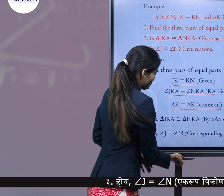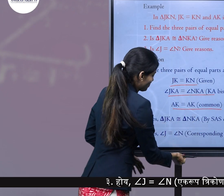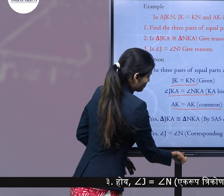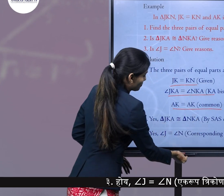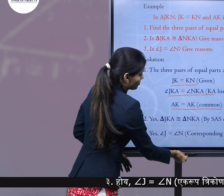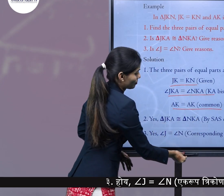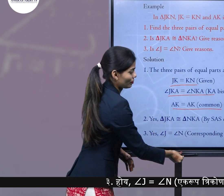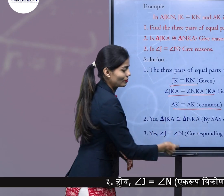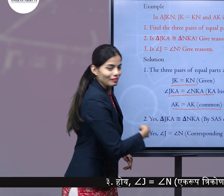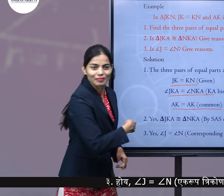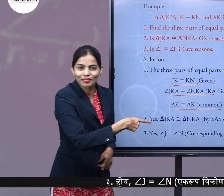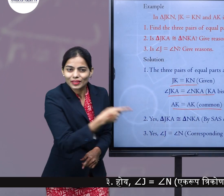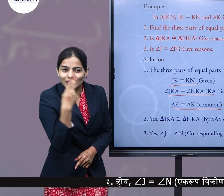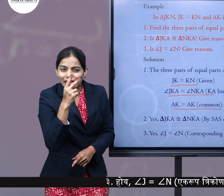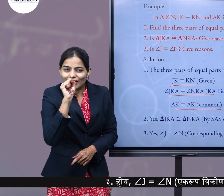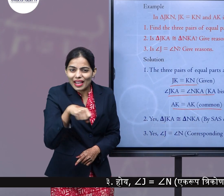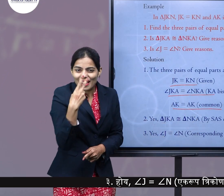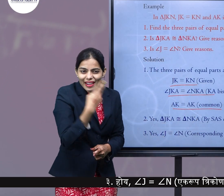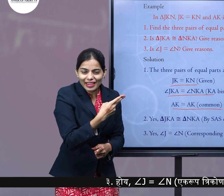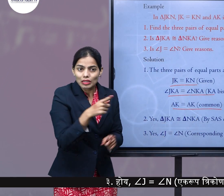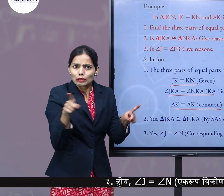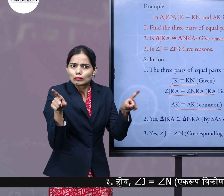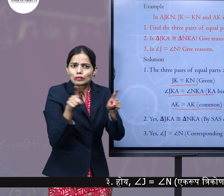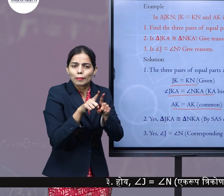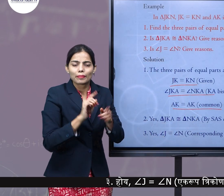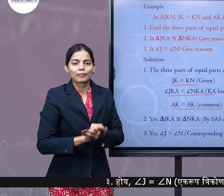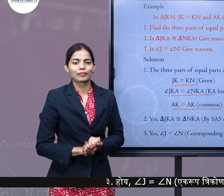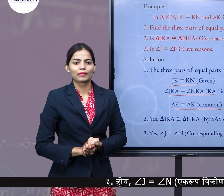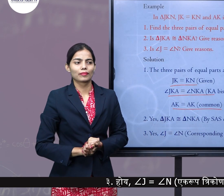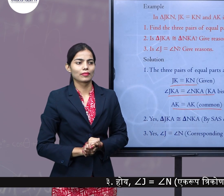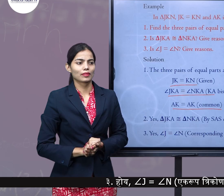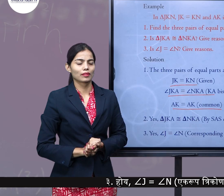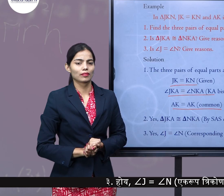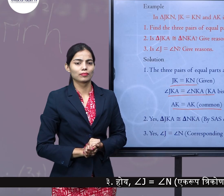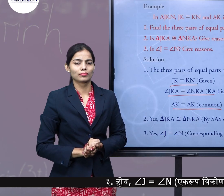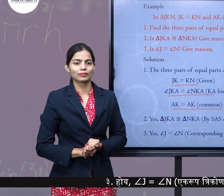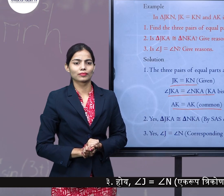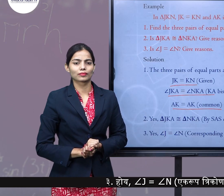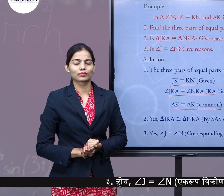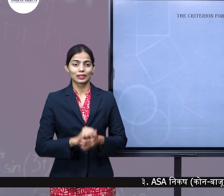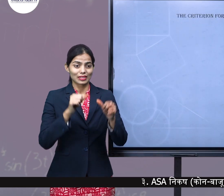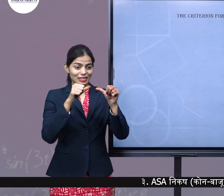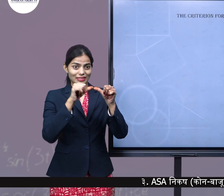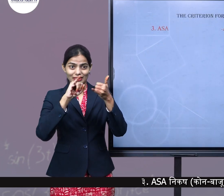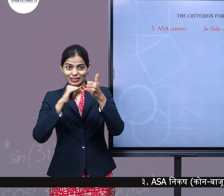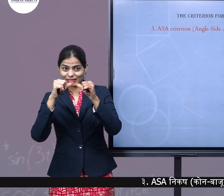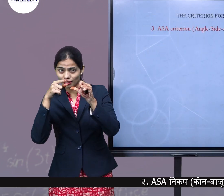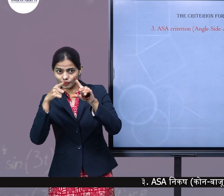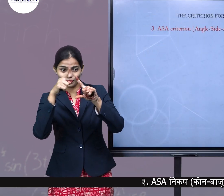होय, अँगल जे इक्वल्स टू अँगल एन एकरूप त्रिकोणाचे संबंधित भाग. तिसरा